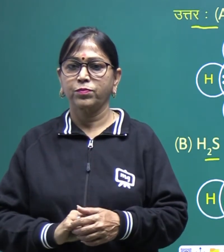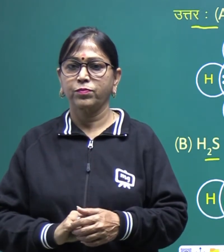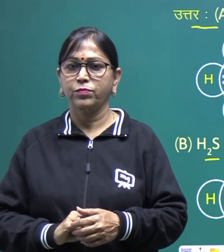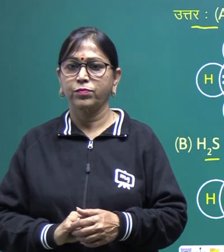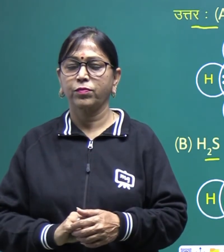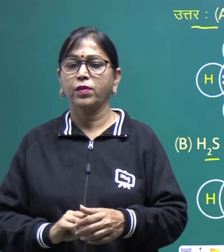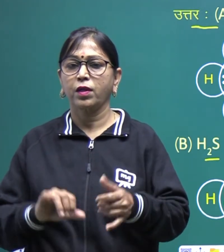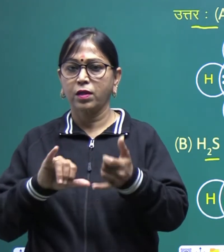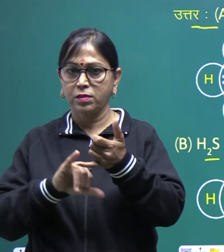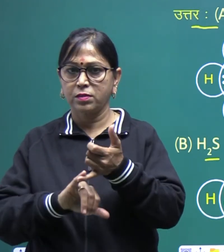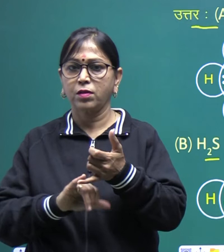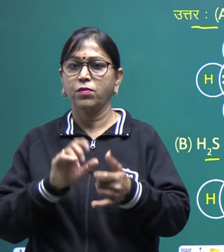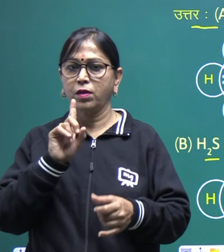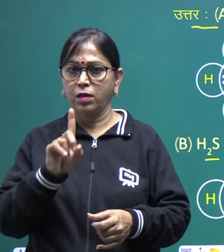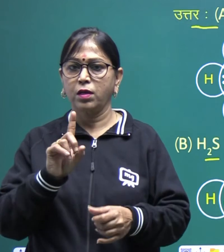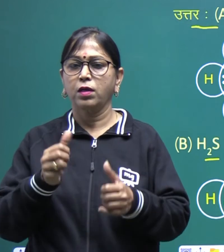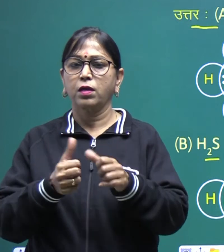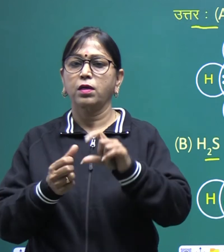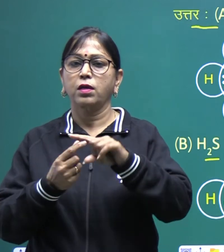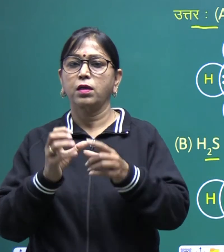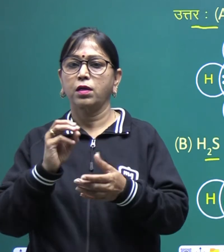सल्फर का 1 परमाणु,